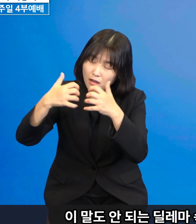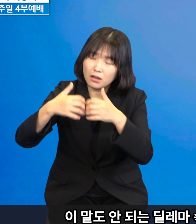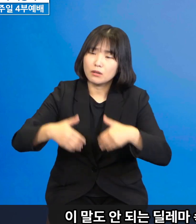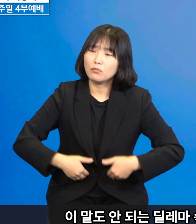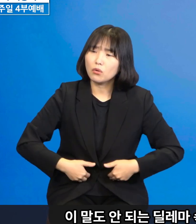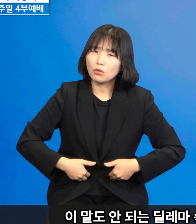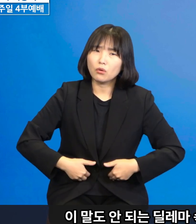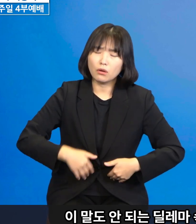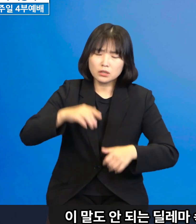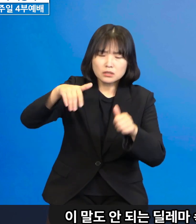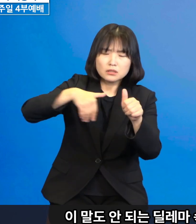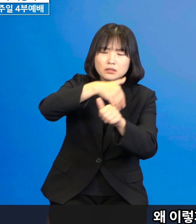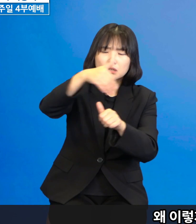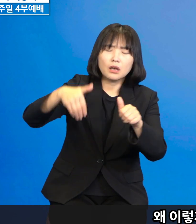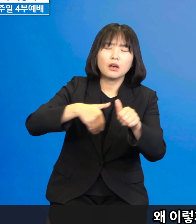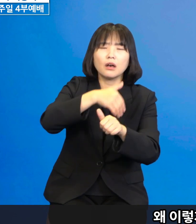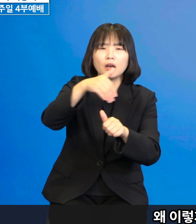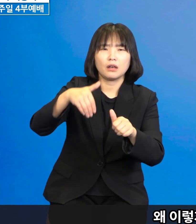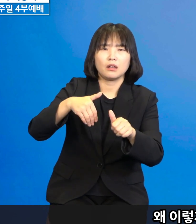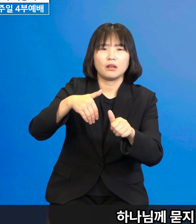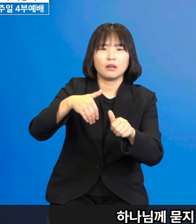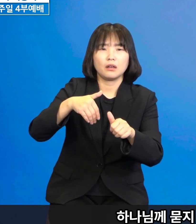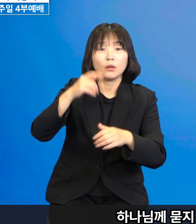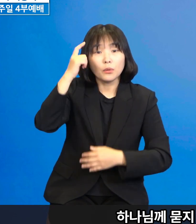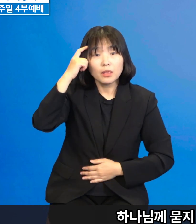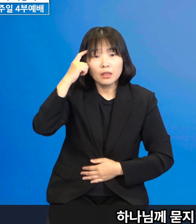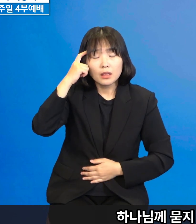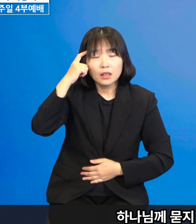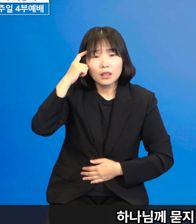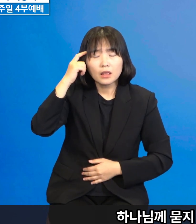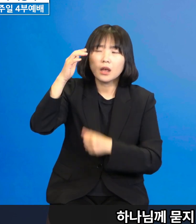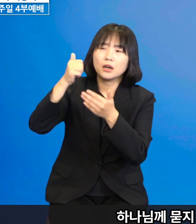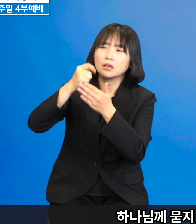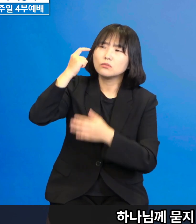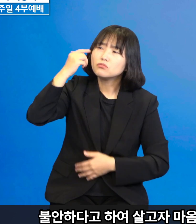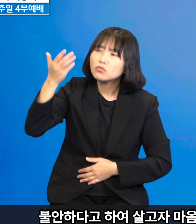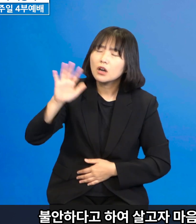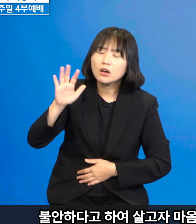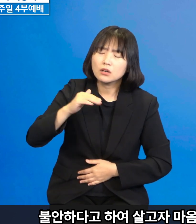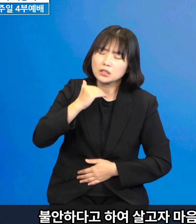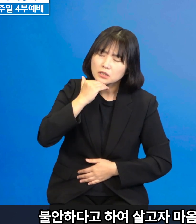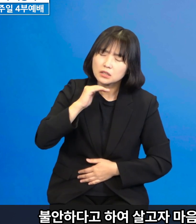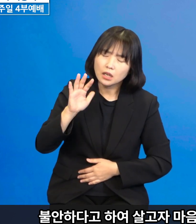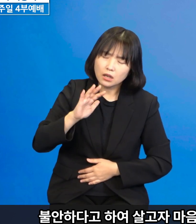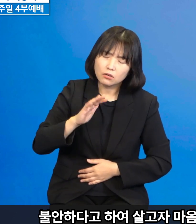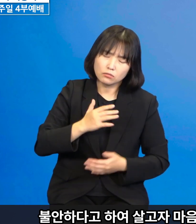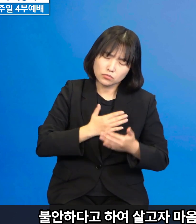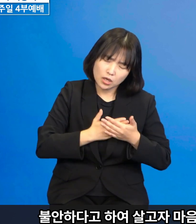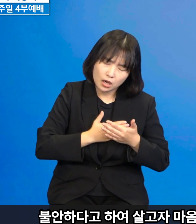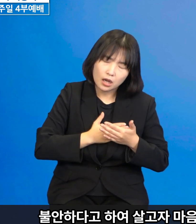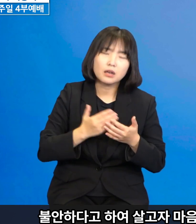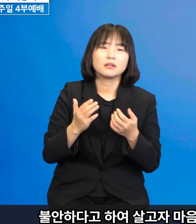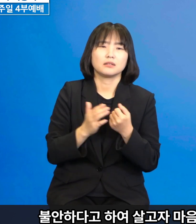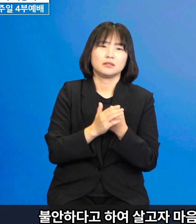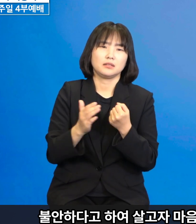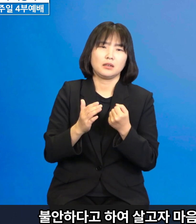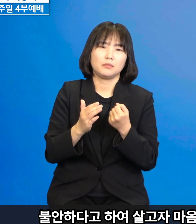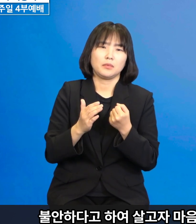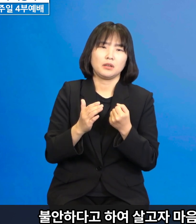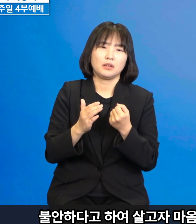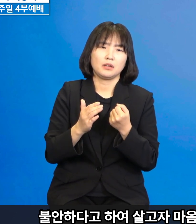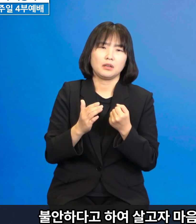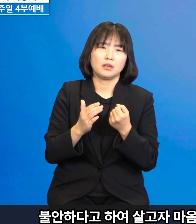속에 지금 다윗이 처해 있는데 왜 이렇게 됐다고요? 하나님께 묻지 않고 기다리지 않고 불안하다고 하여